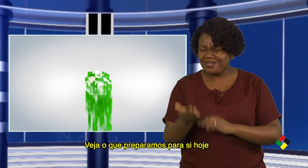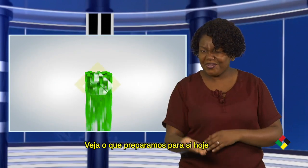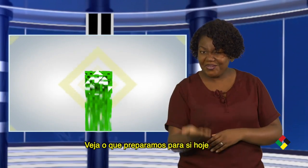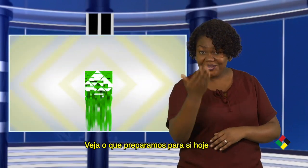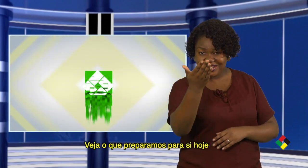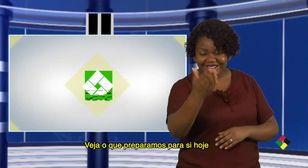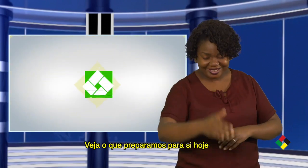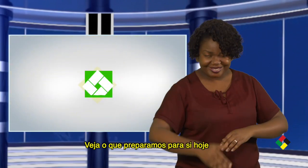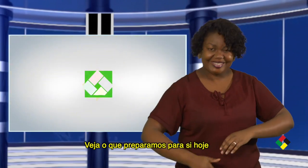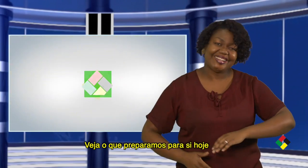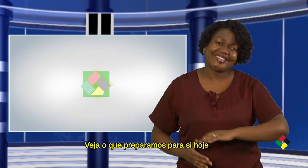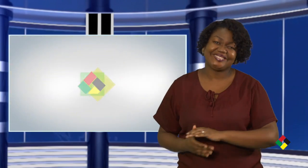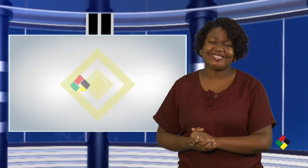para si.